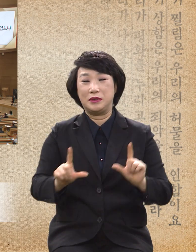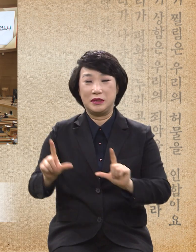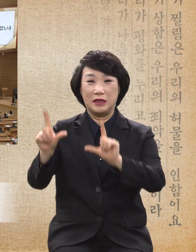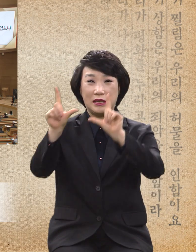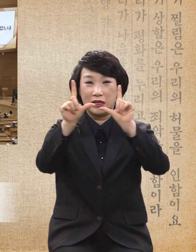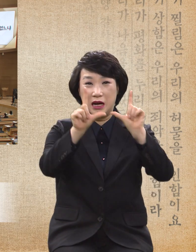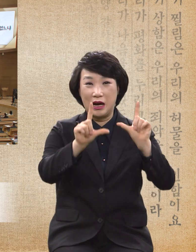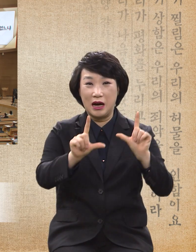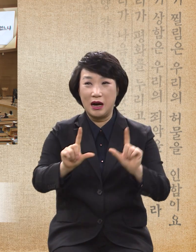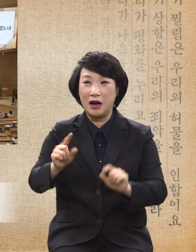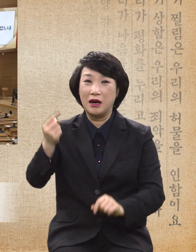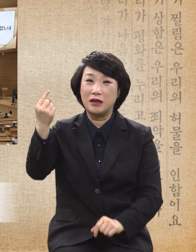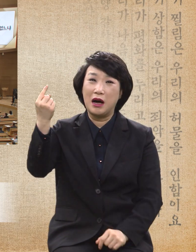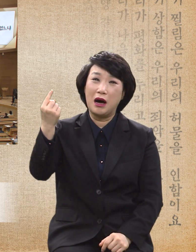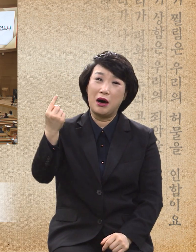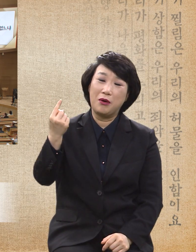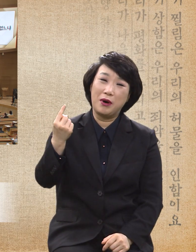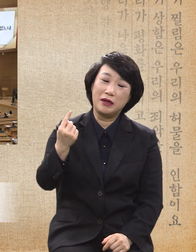없이